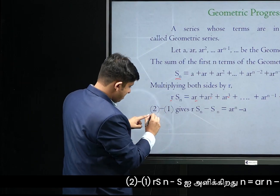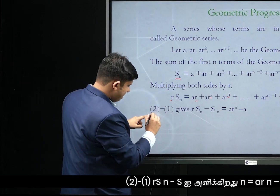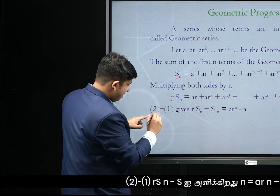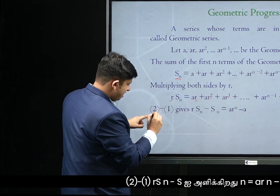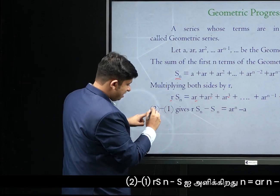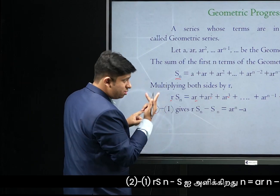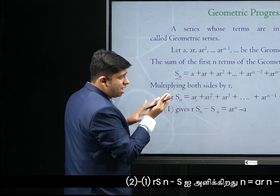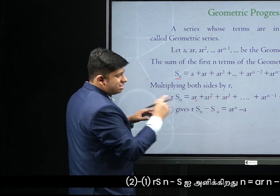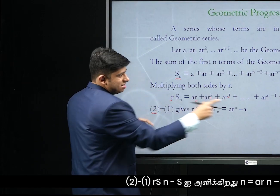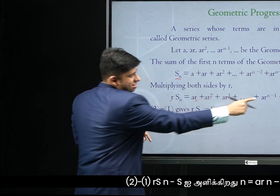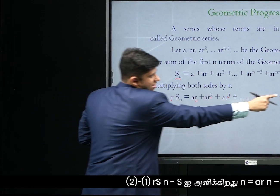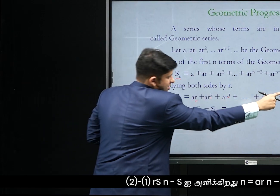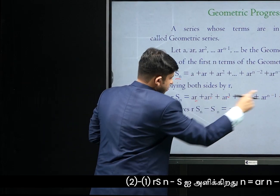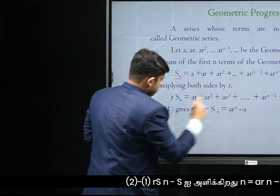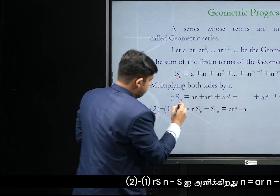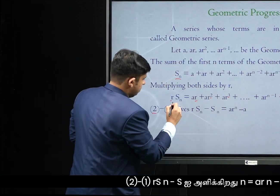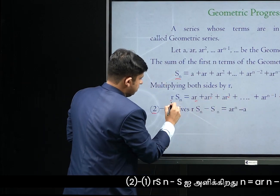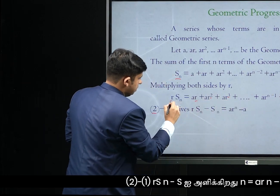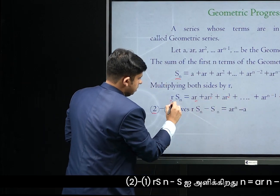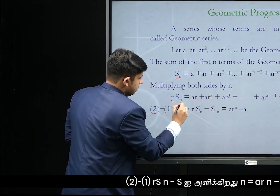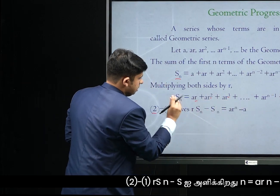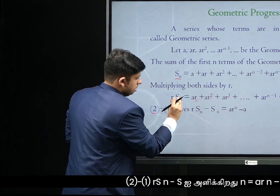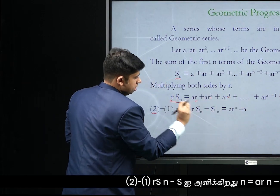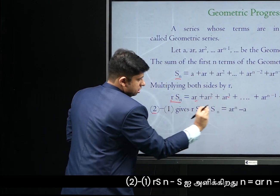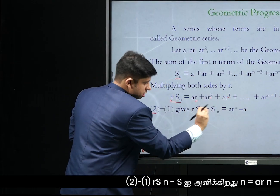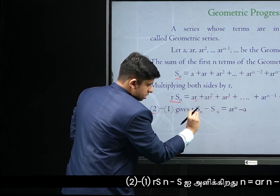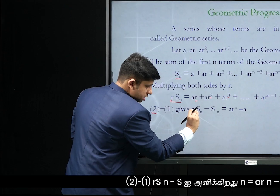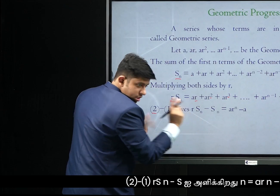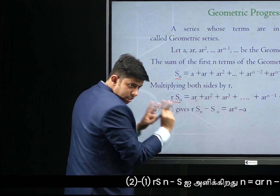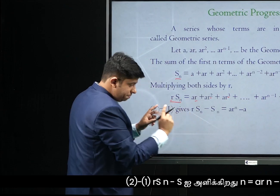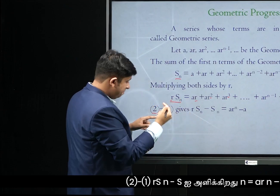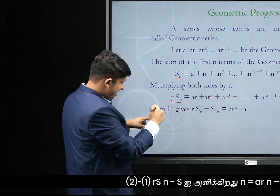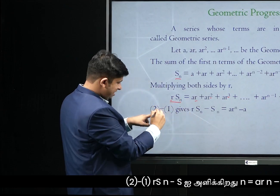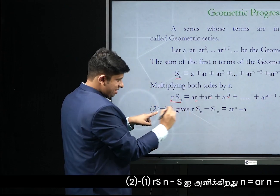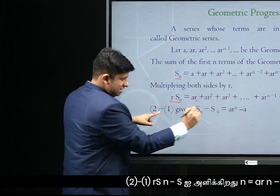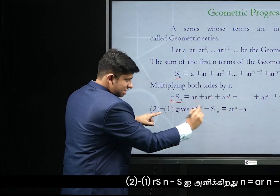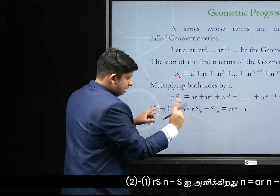n ஈடு ஏஆர் மேலிலக்கு n கழித்தல் a பெறுகிறோம்.